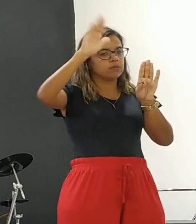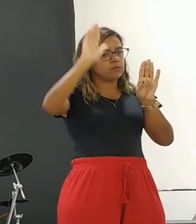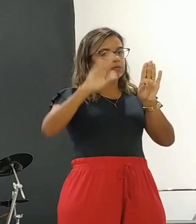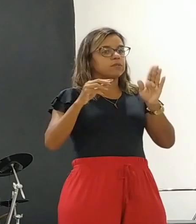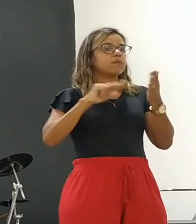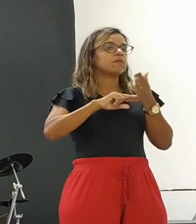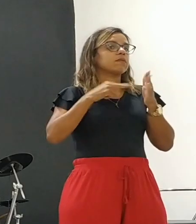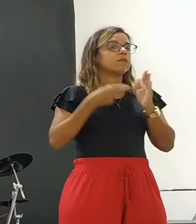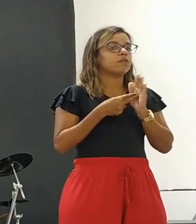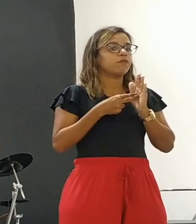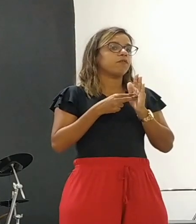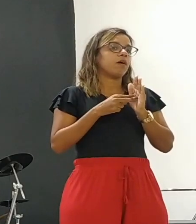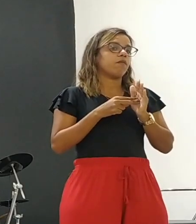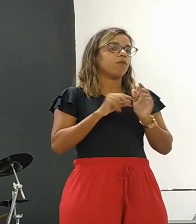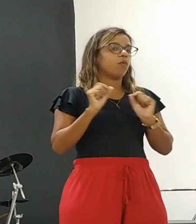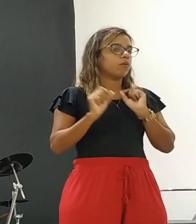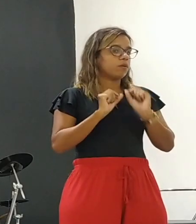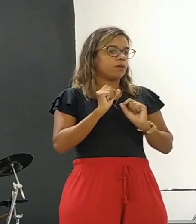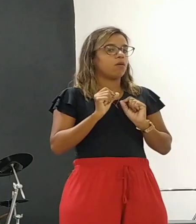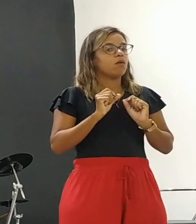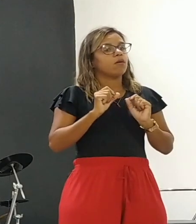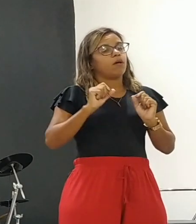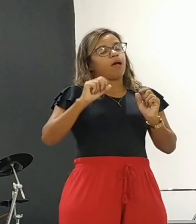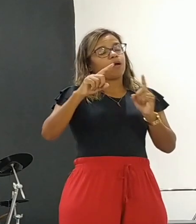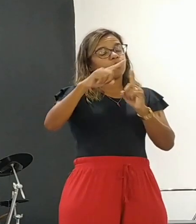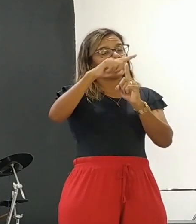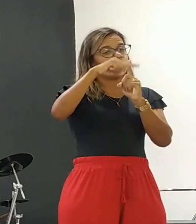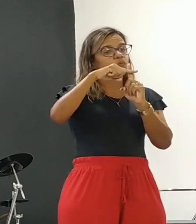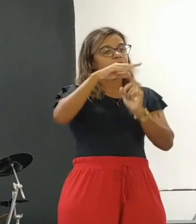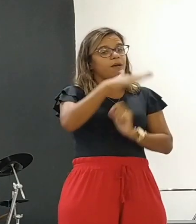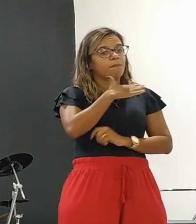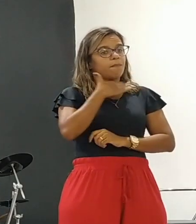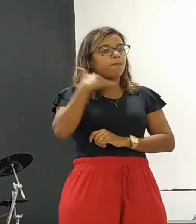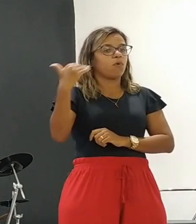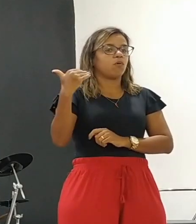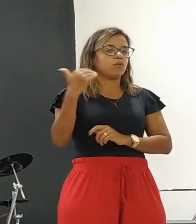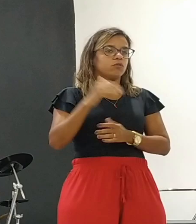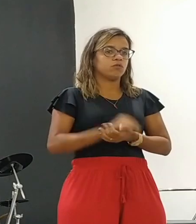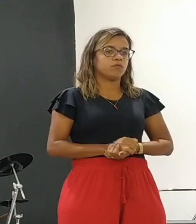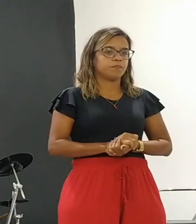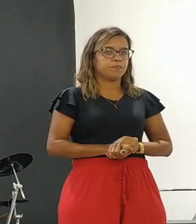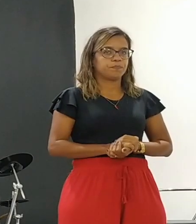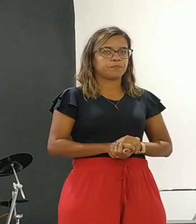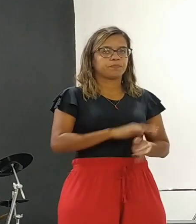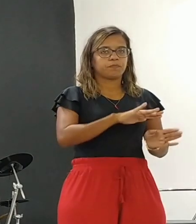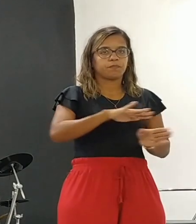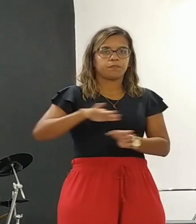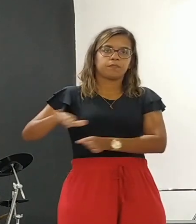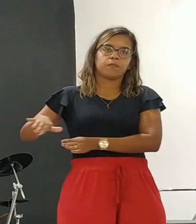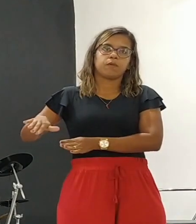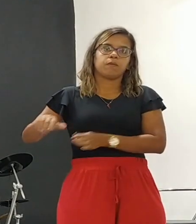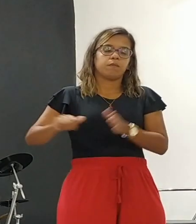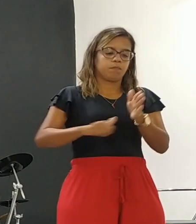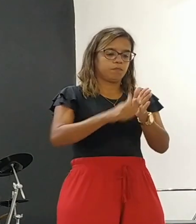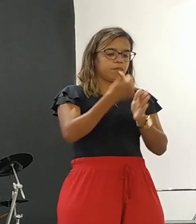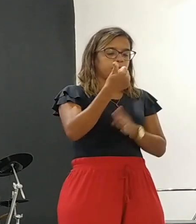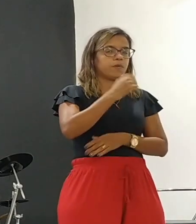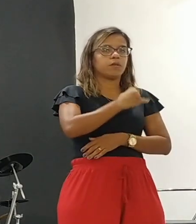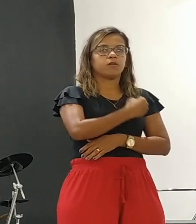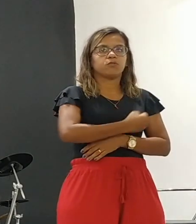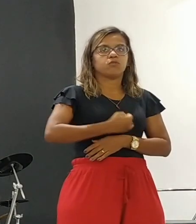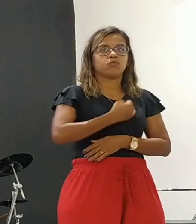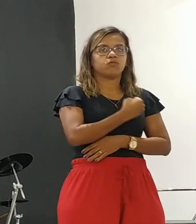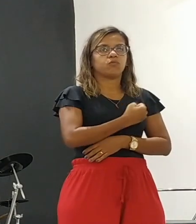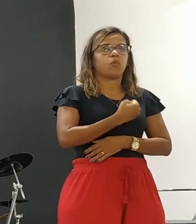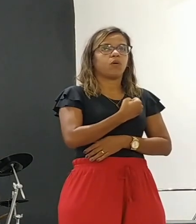da morte, o símbolo da cruz. Lá em João capítulo 1, 1 João capítulo 1, versículo 7, bota aí para